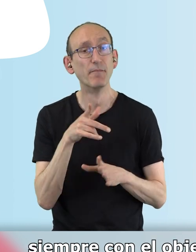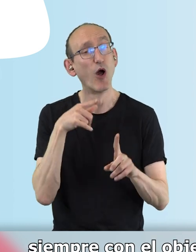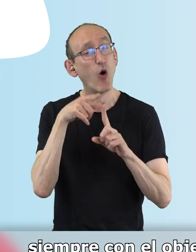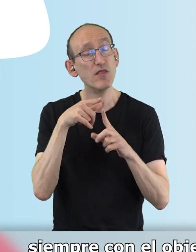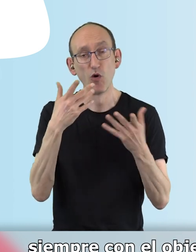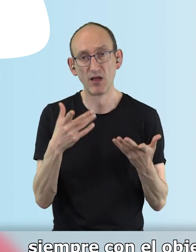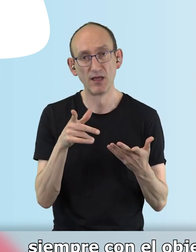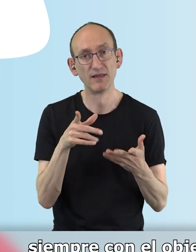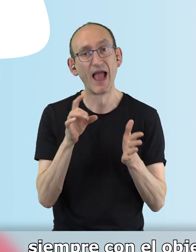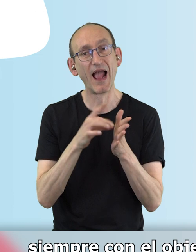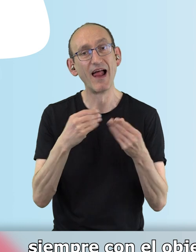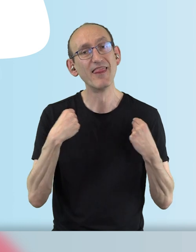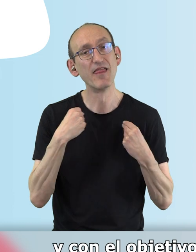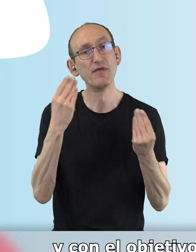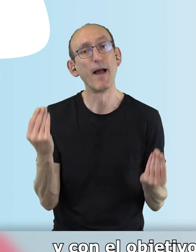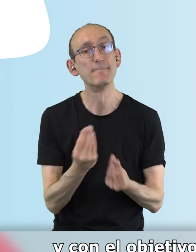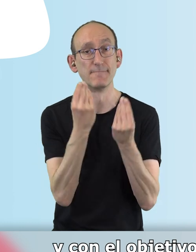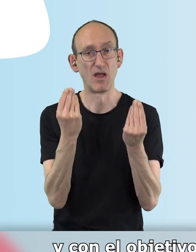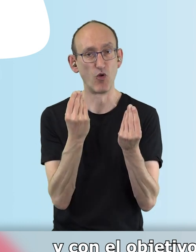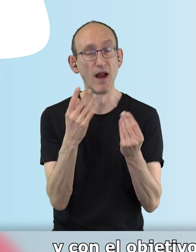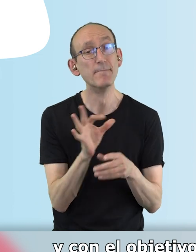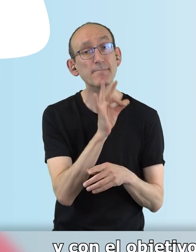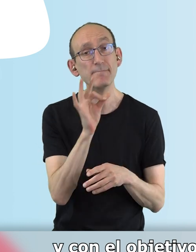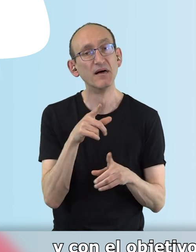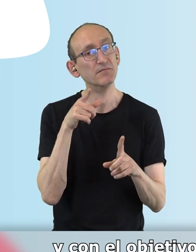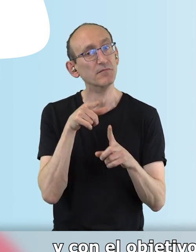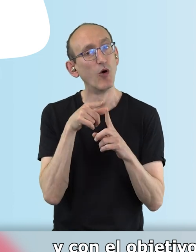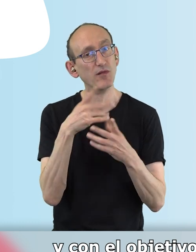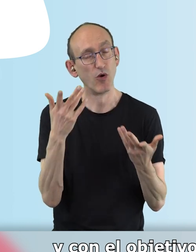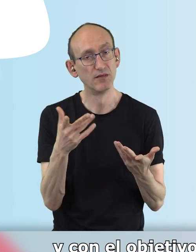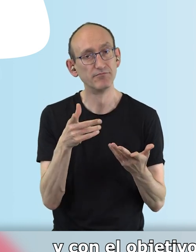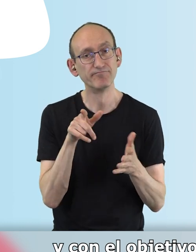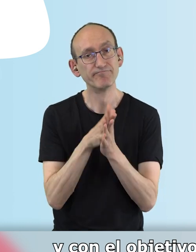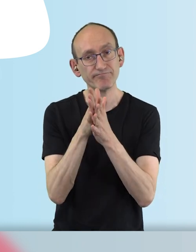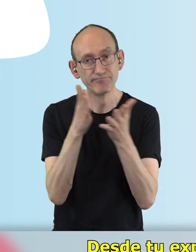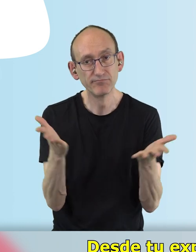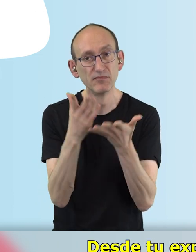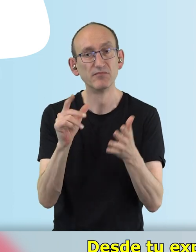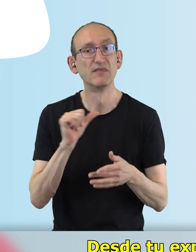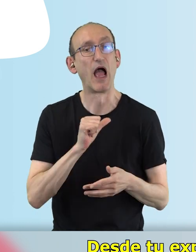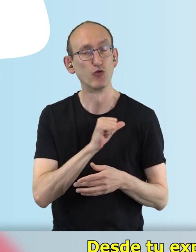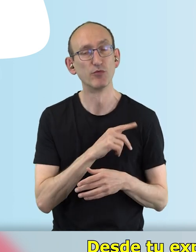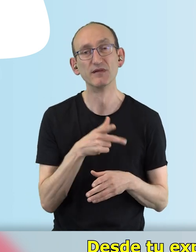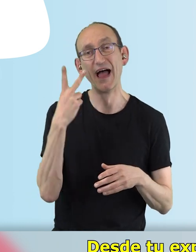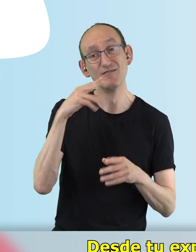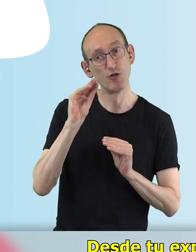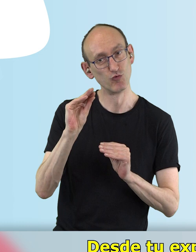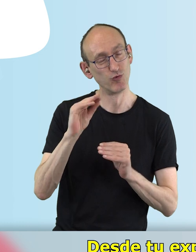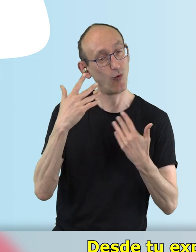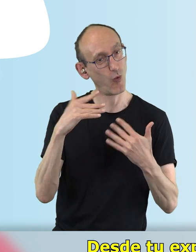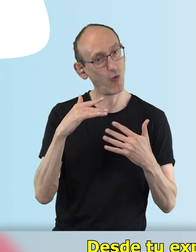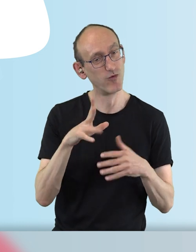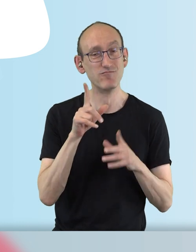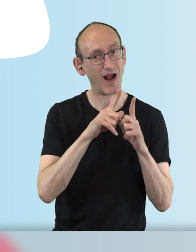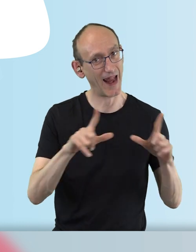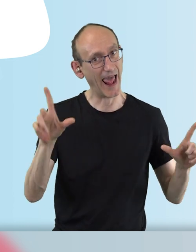con el objetivo de mejorar la calidad de vida de las personas y con el objetivo de fomentar que sean autónomos. Desde tu experiencia, que parece ser que